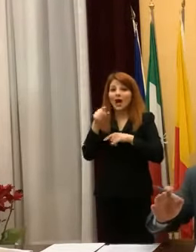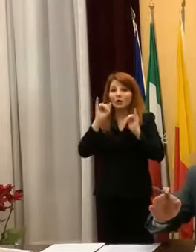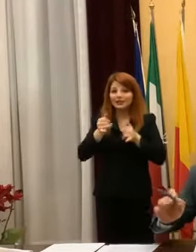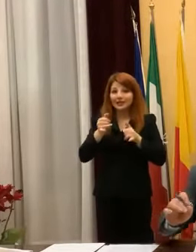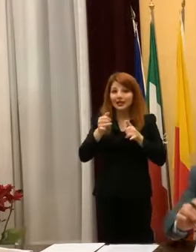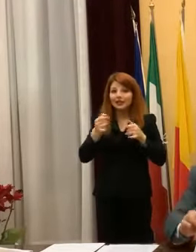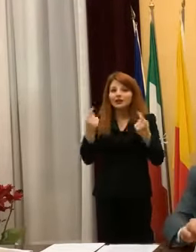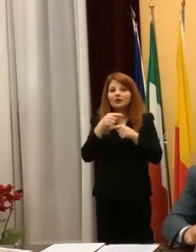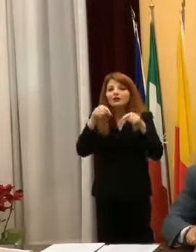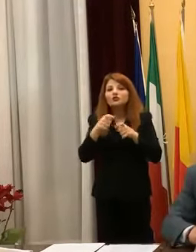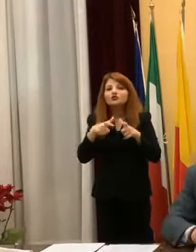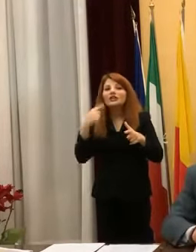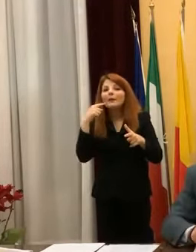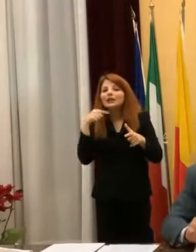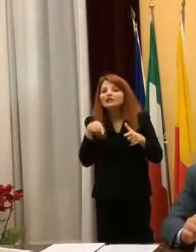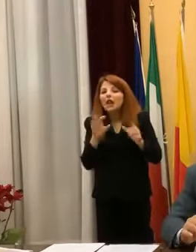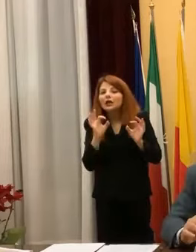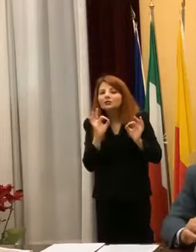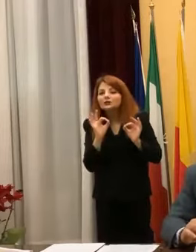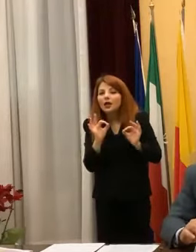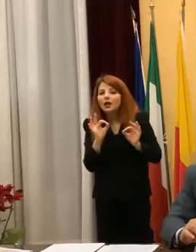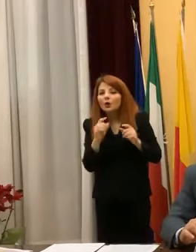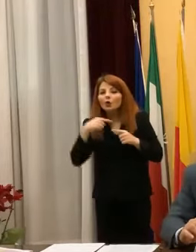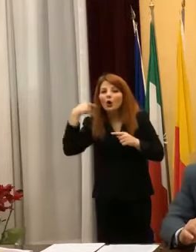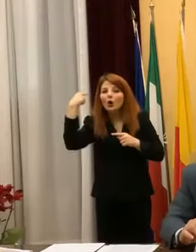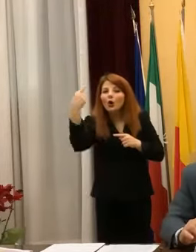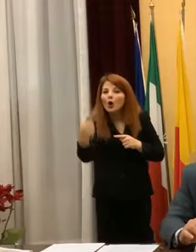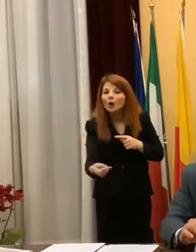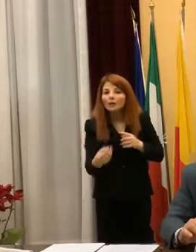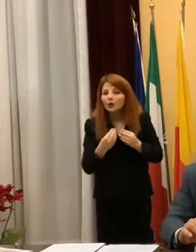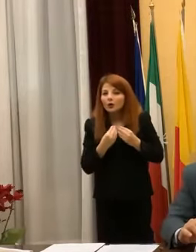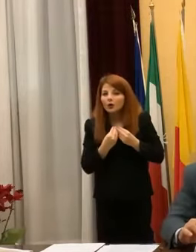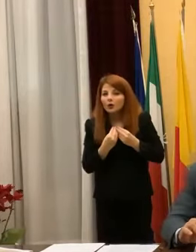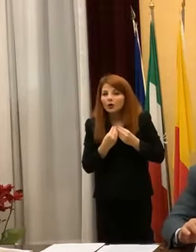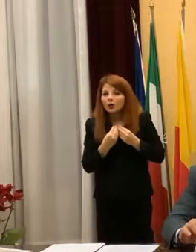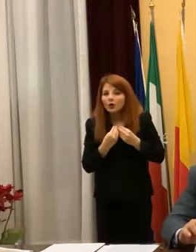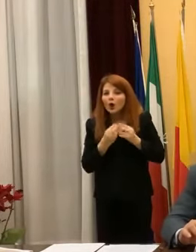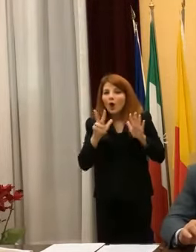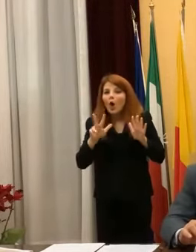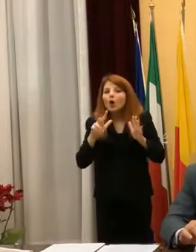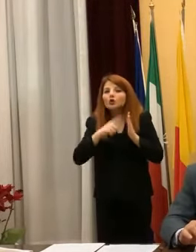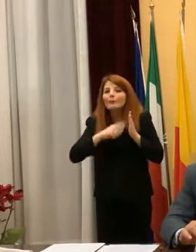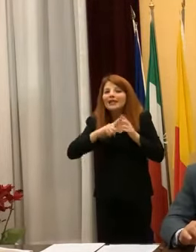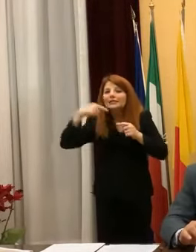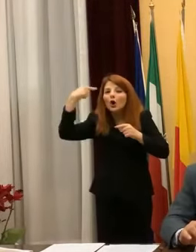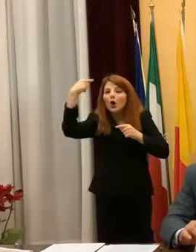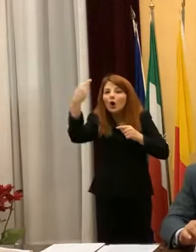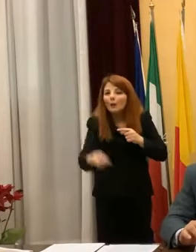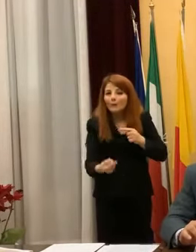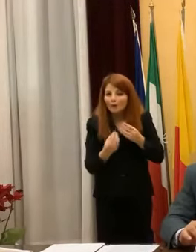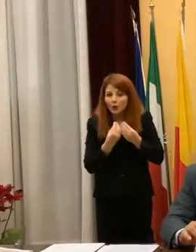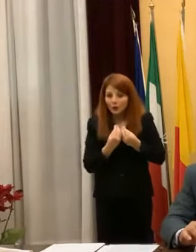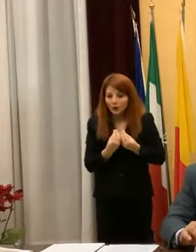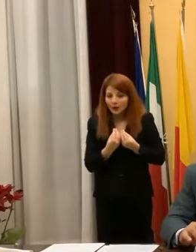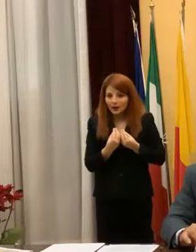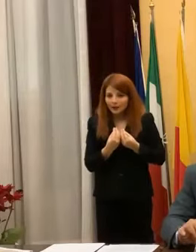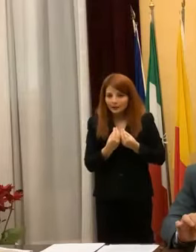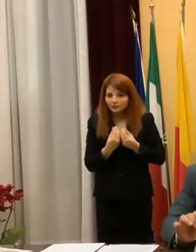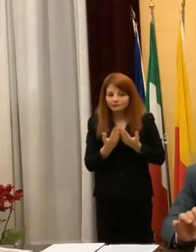dottor Liberti, dirigente medico infettivologo in servizio presso l'ospedale